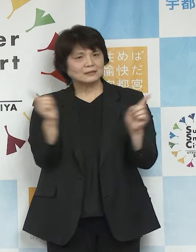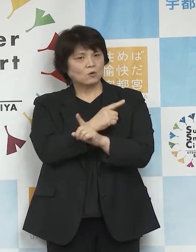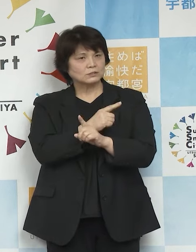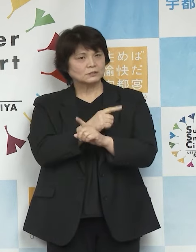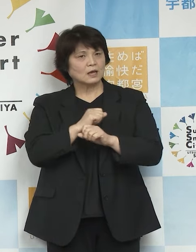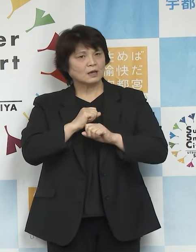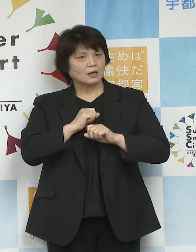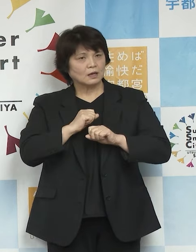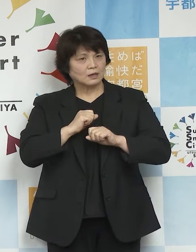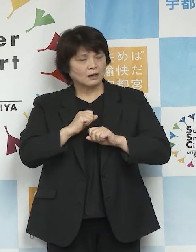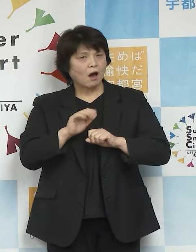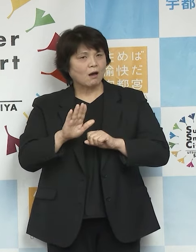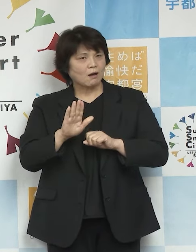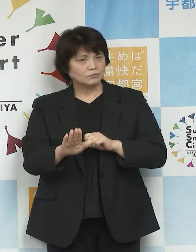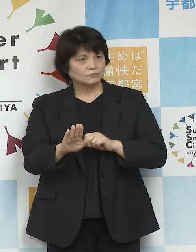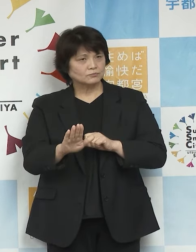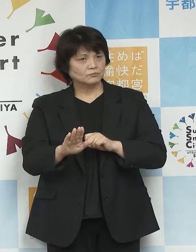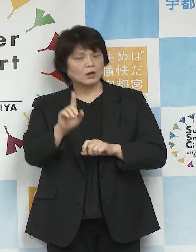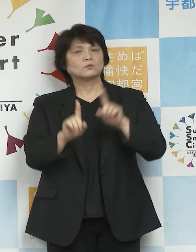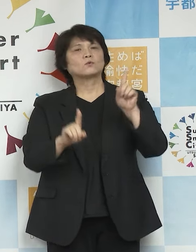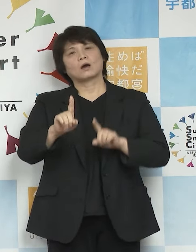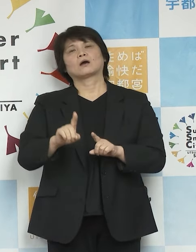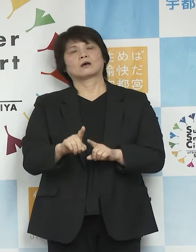われる可能性とかについて教えてください。